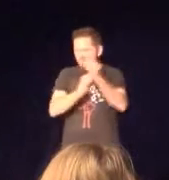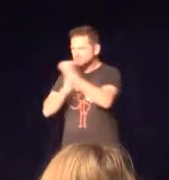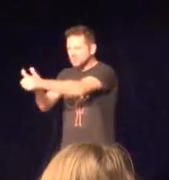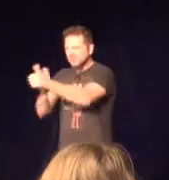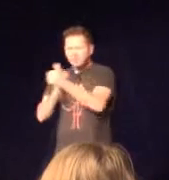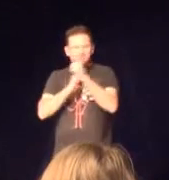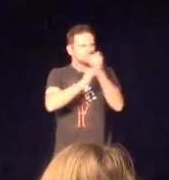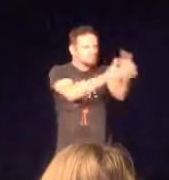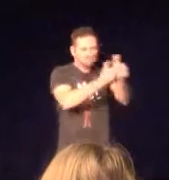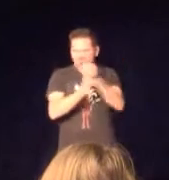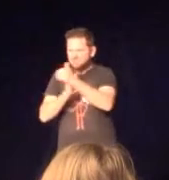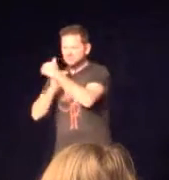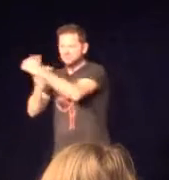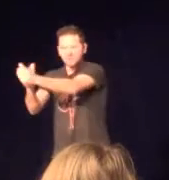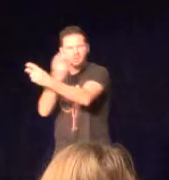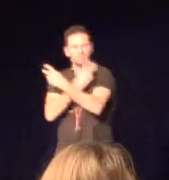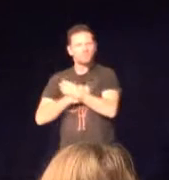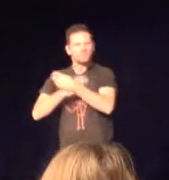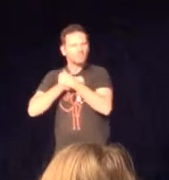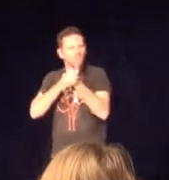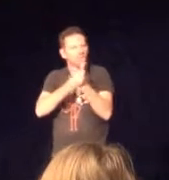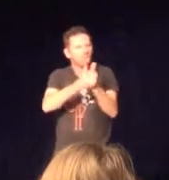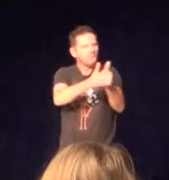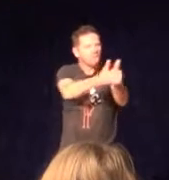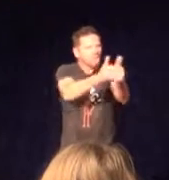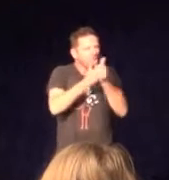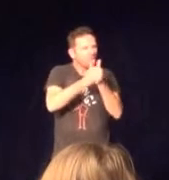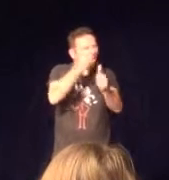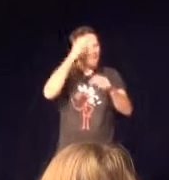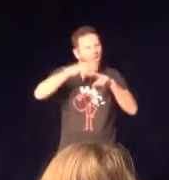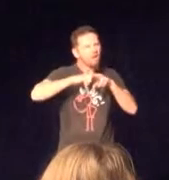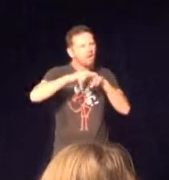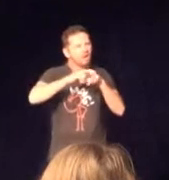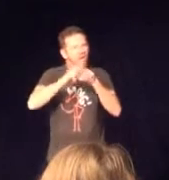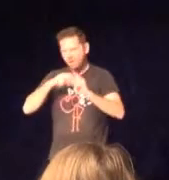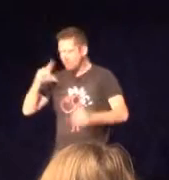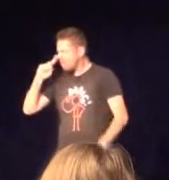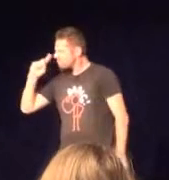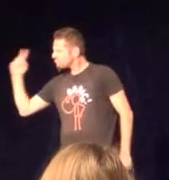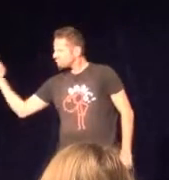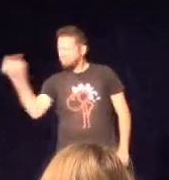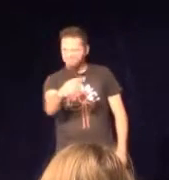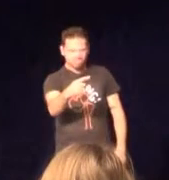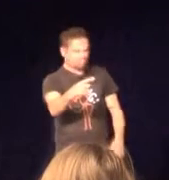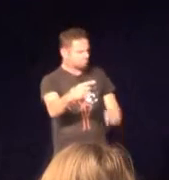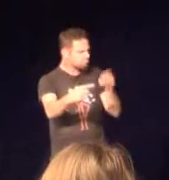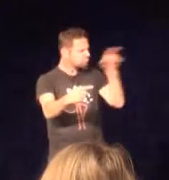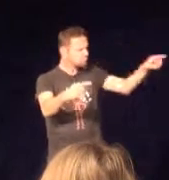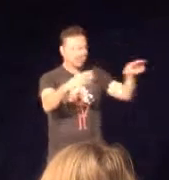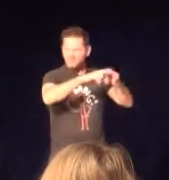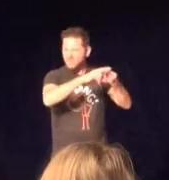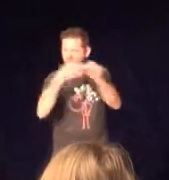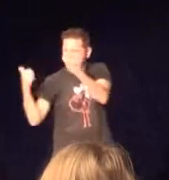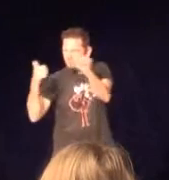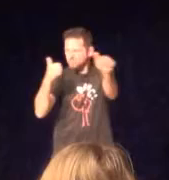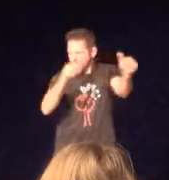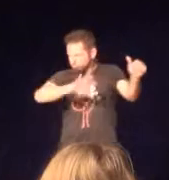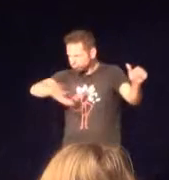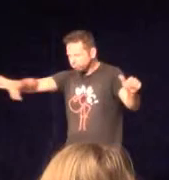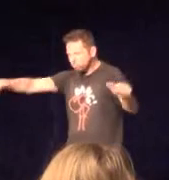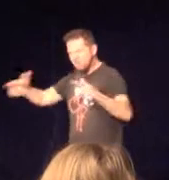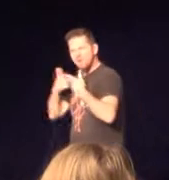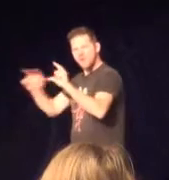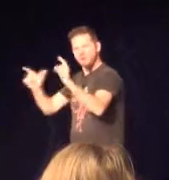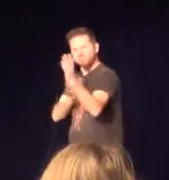laissé d'empreintes, le plaisir de suivre des doigts qui n'ont indiqué aucune direction, le plaisir